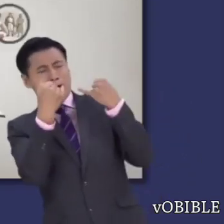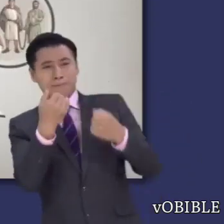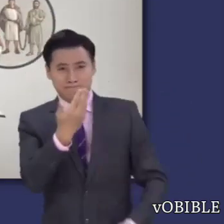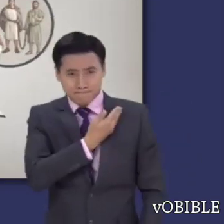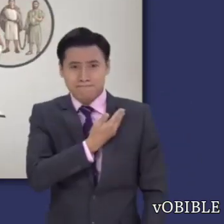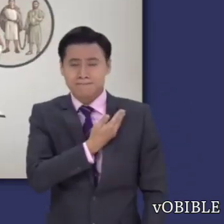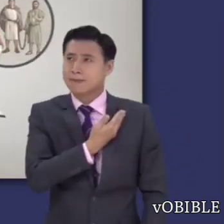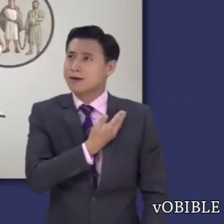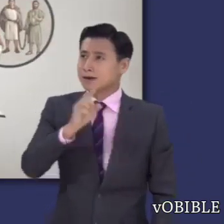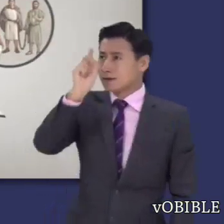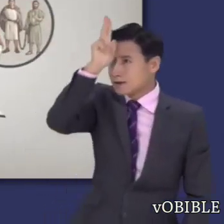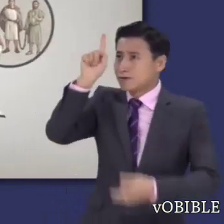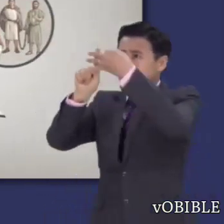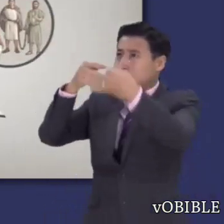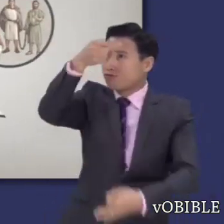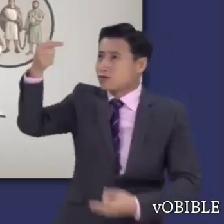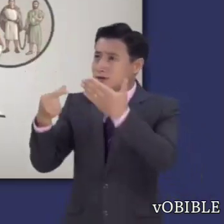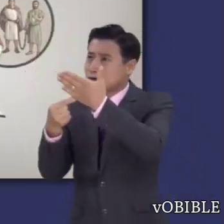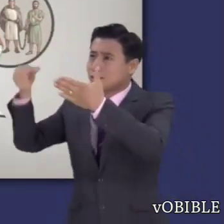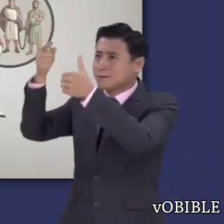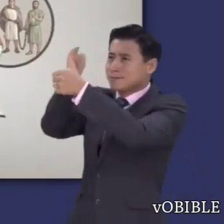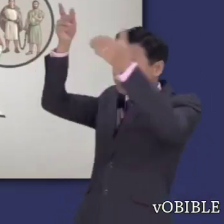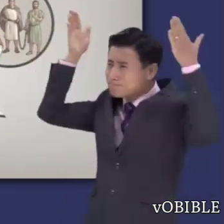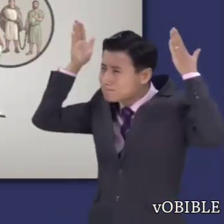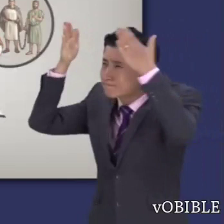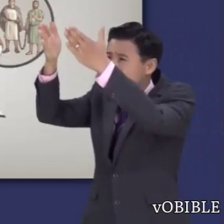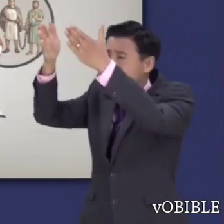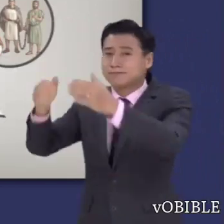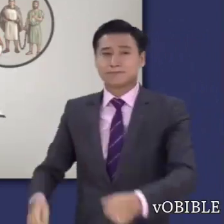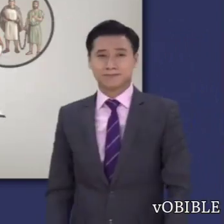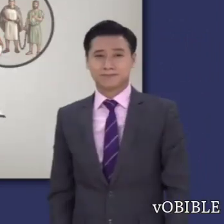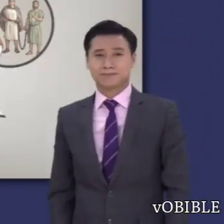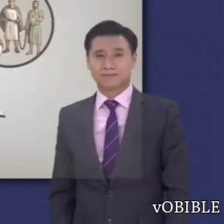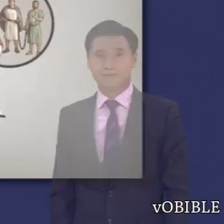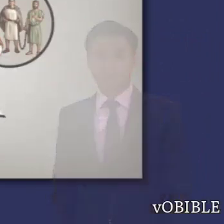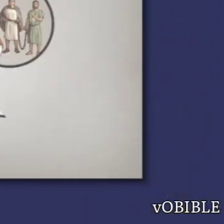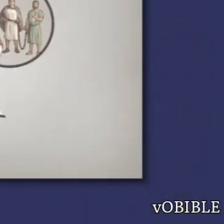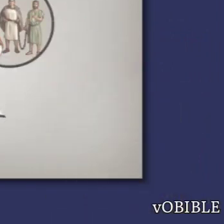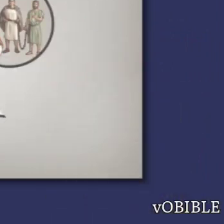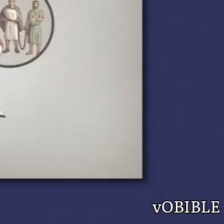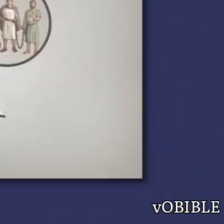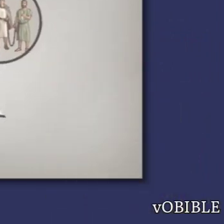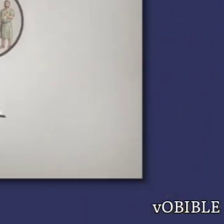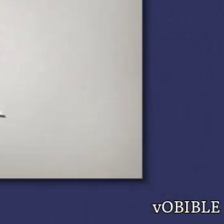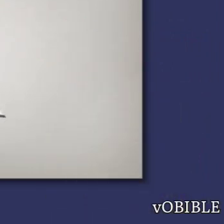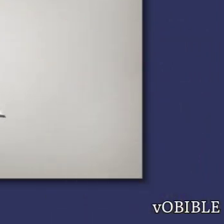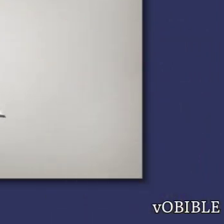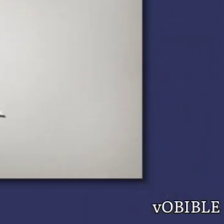待？我们要甘愿忍受考验，等待上帝的王国来临。